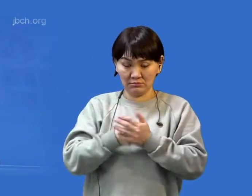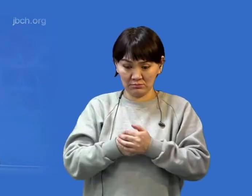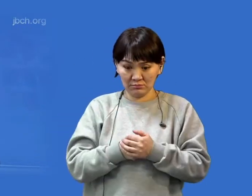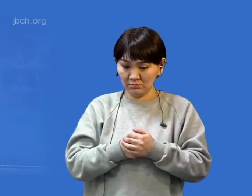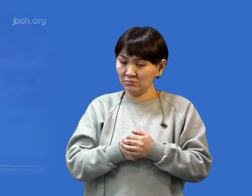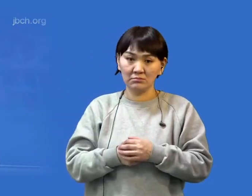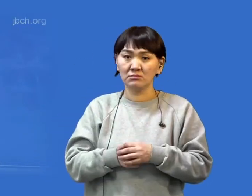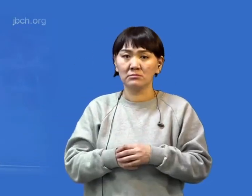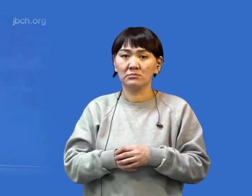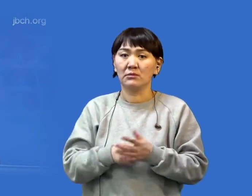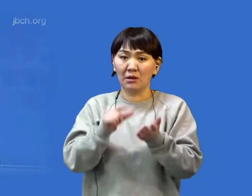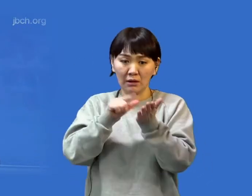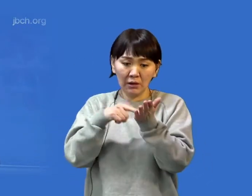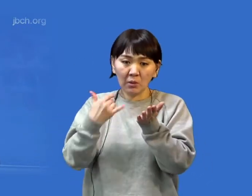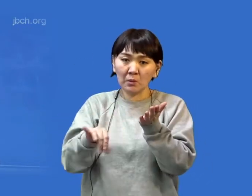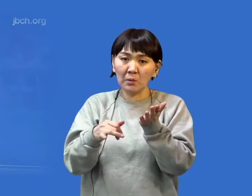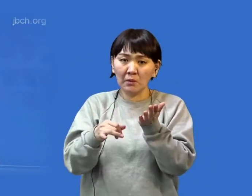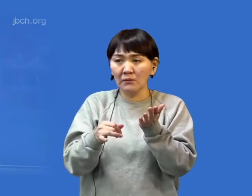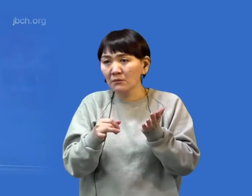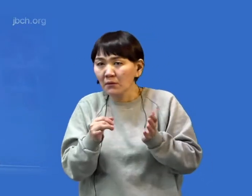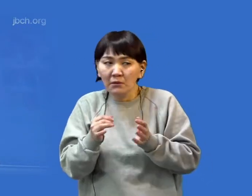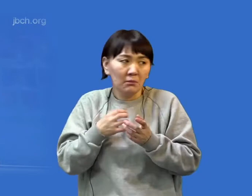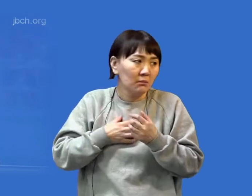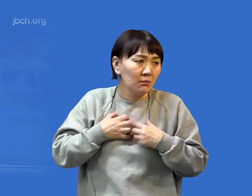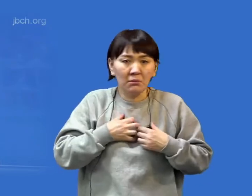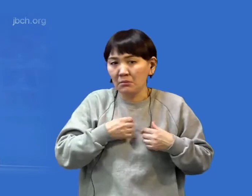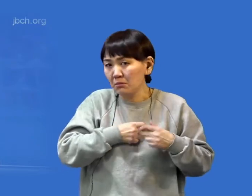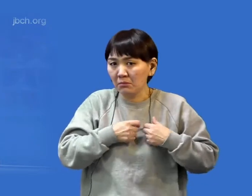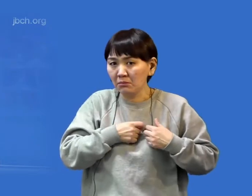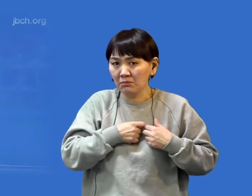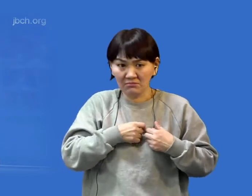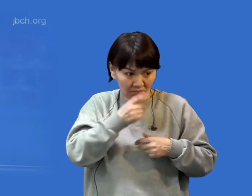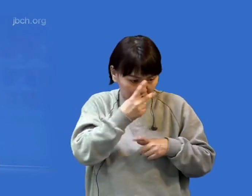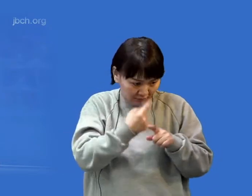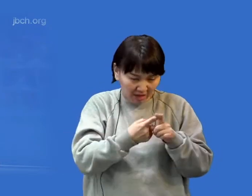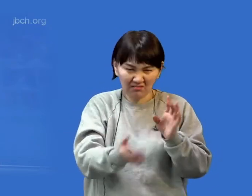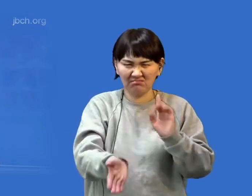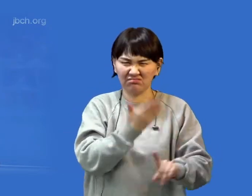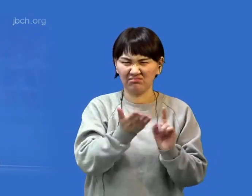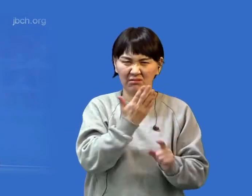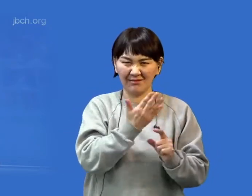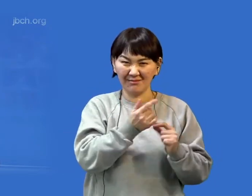зүгээр хэрэггүй зовлон гор зүдрээд л ингээд бүгд өгцгэсэн.